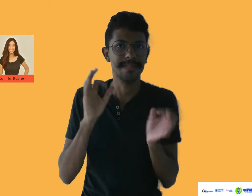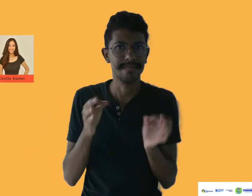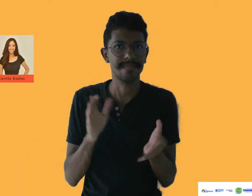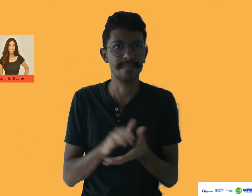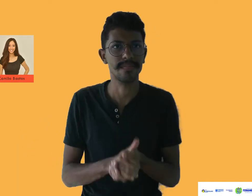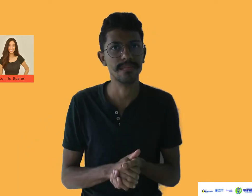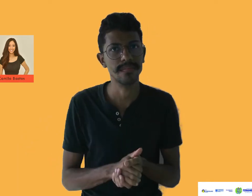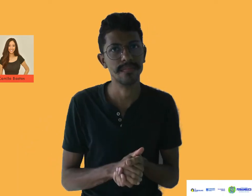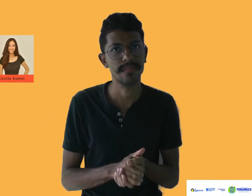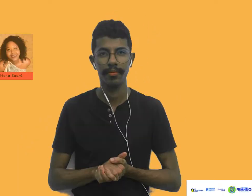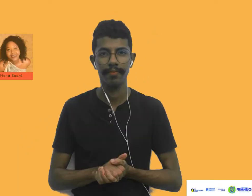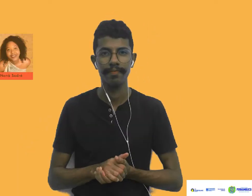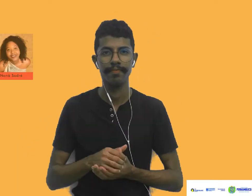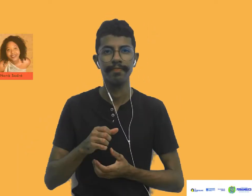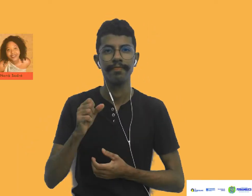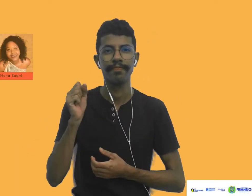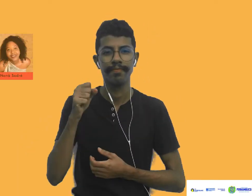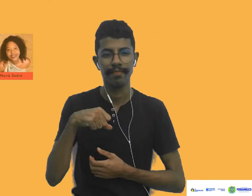dificuldade.